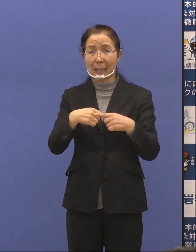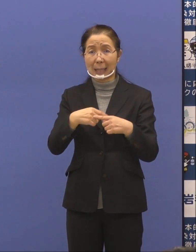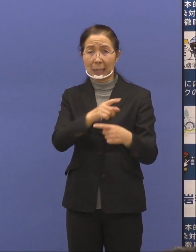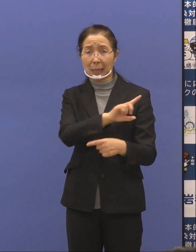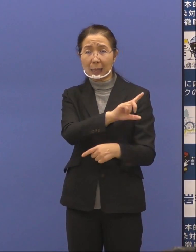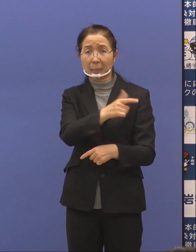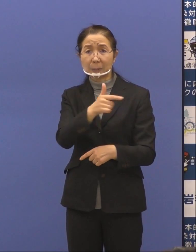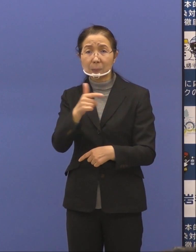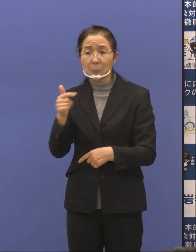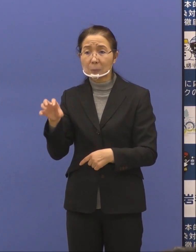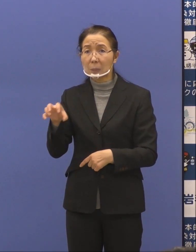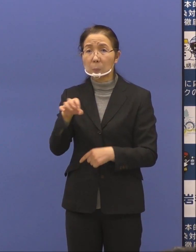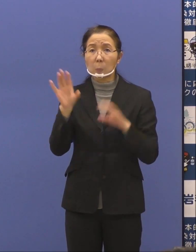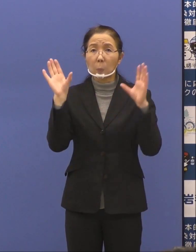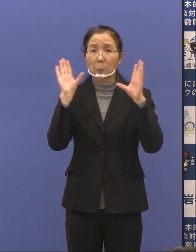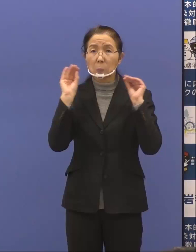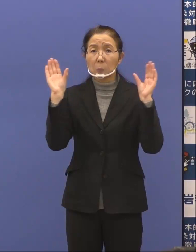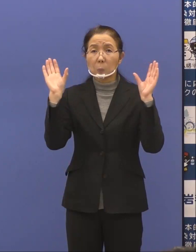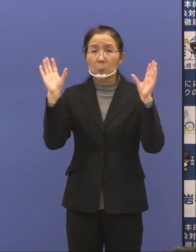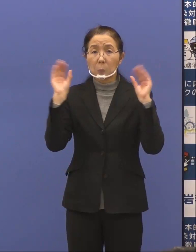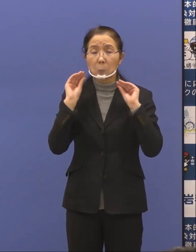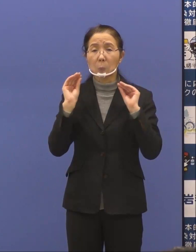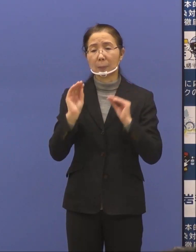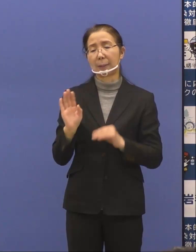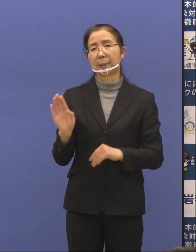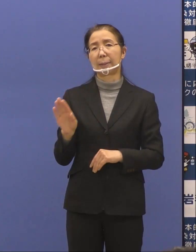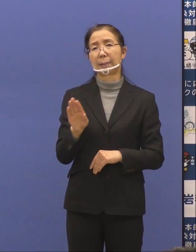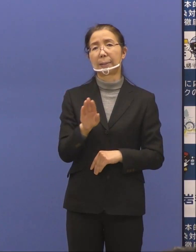いろんなそういう情報は